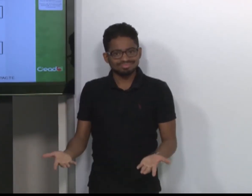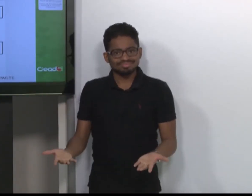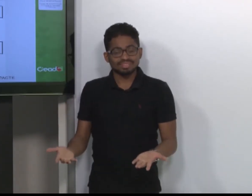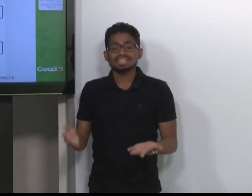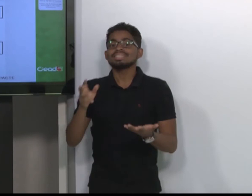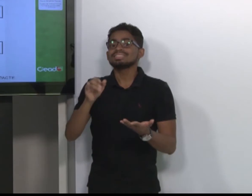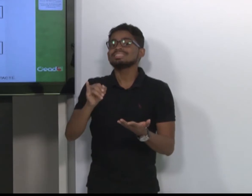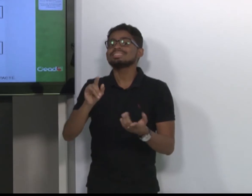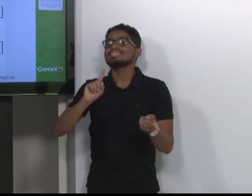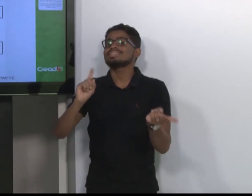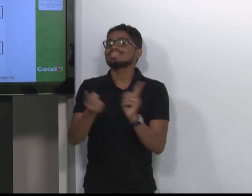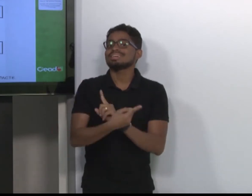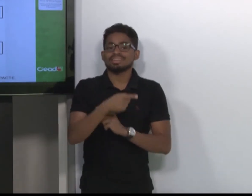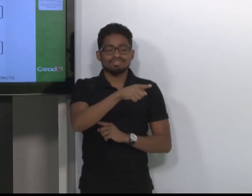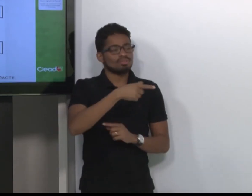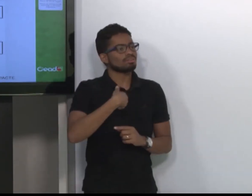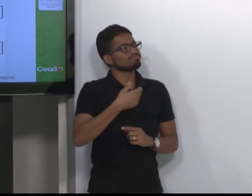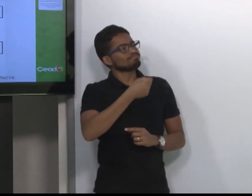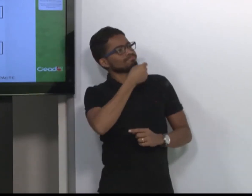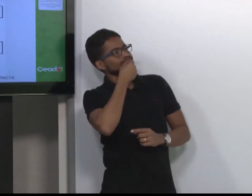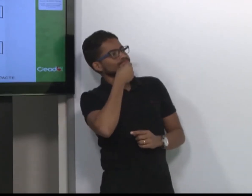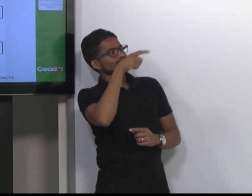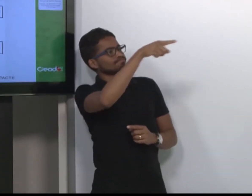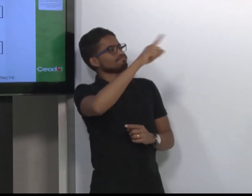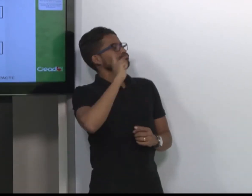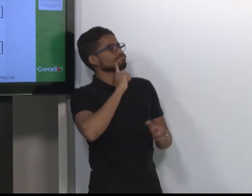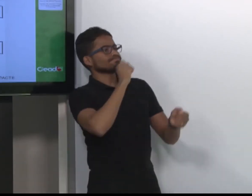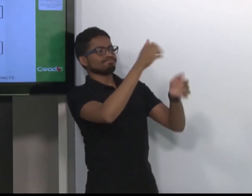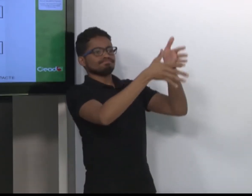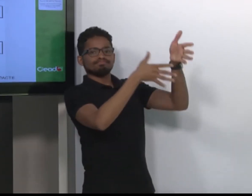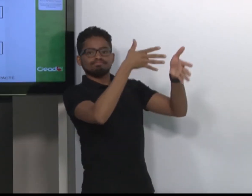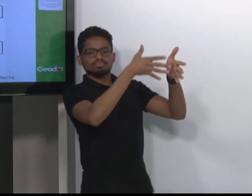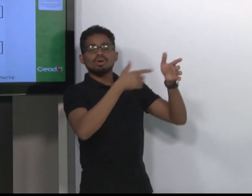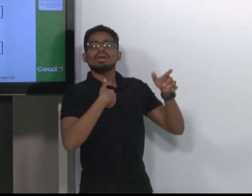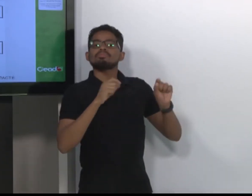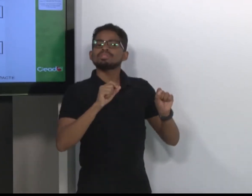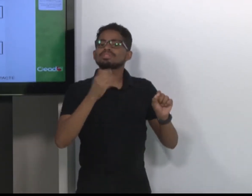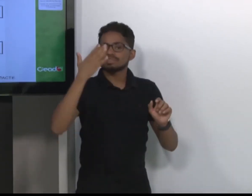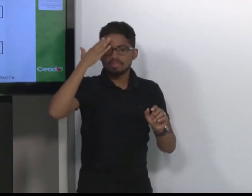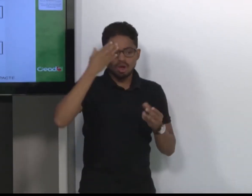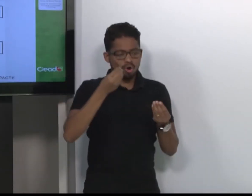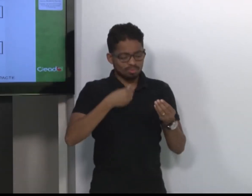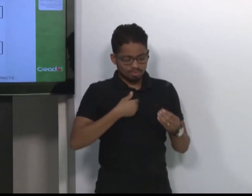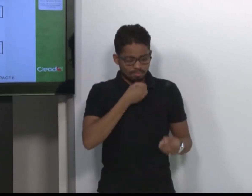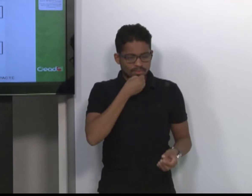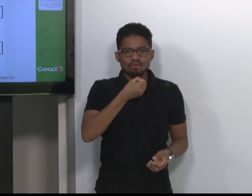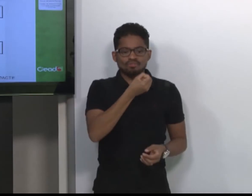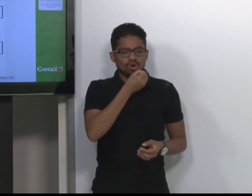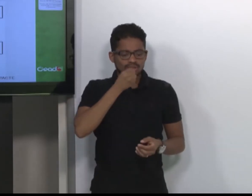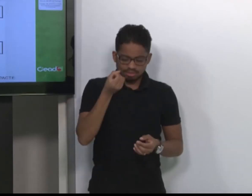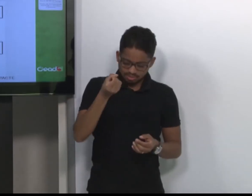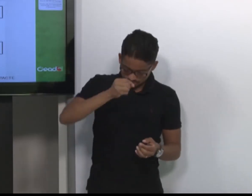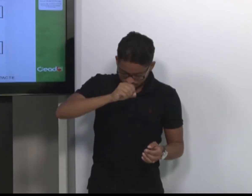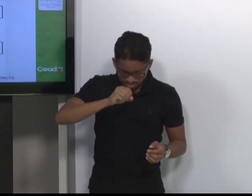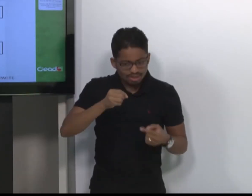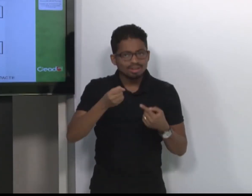E se? E se for o inverso? O surdo é quem for sinalizar. Eu tenho